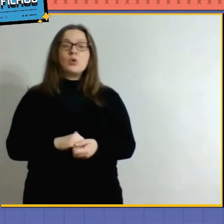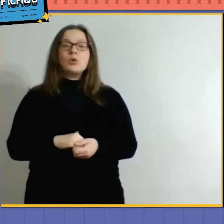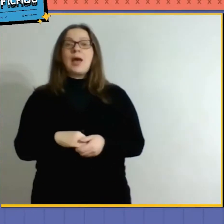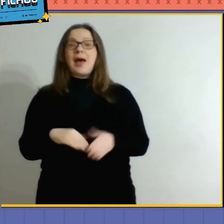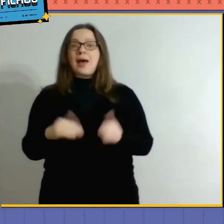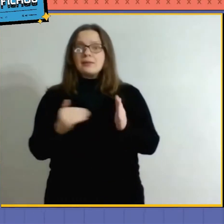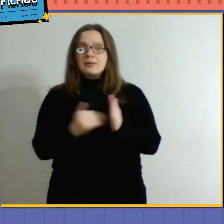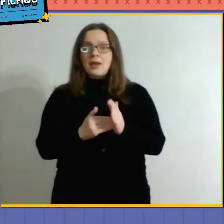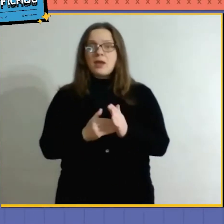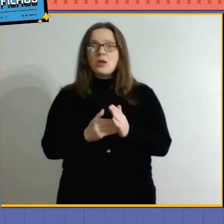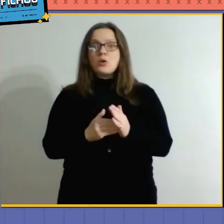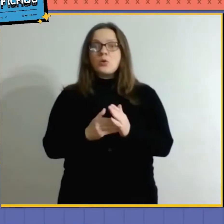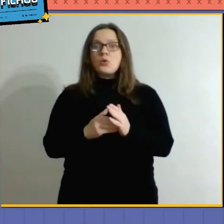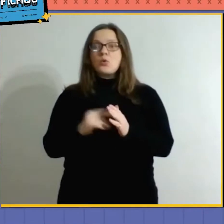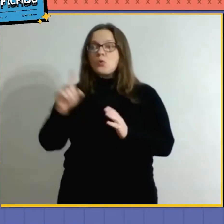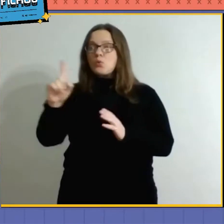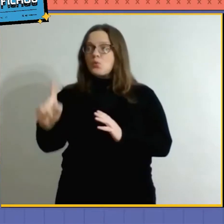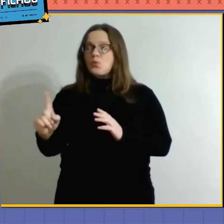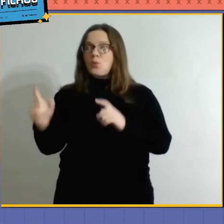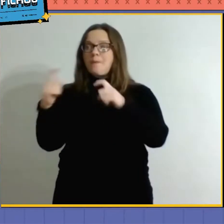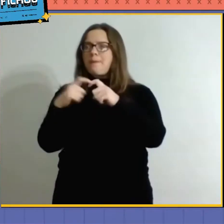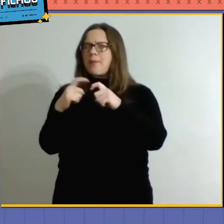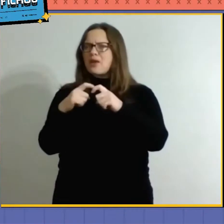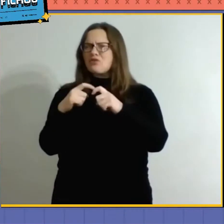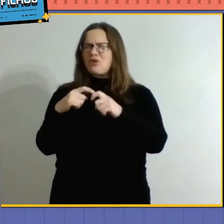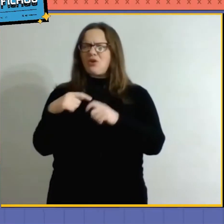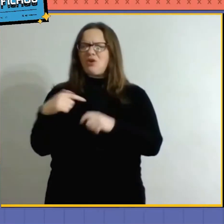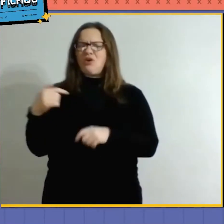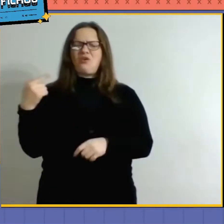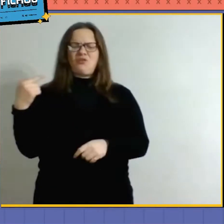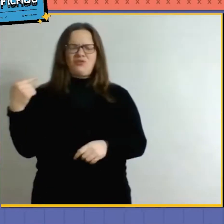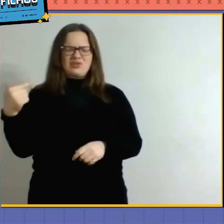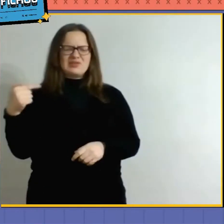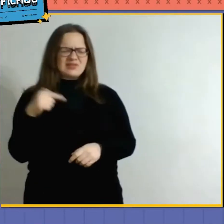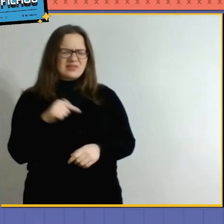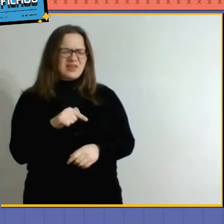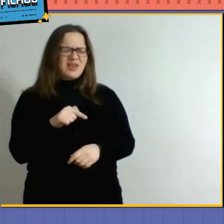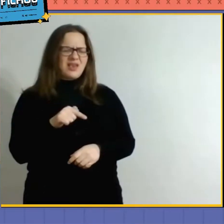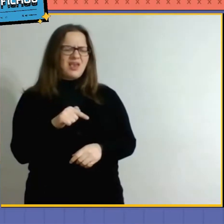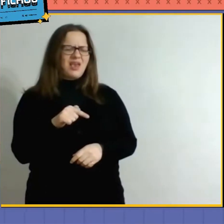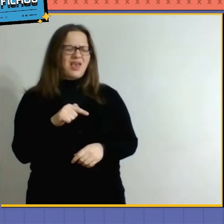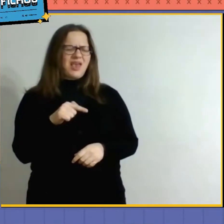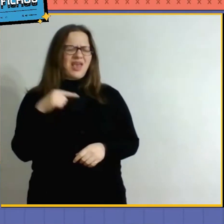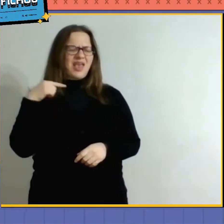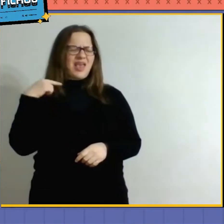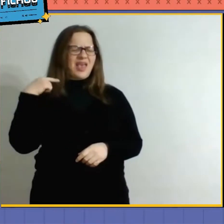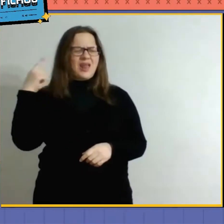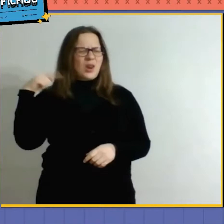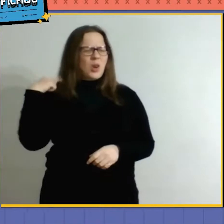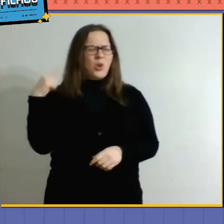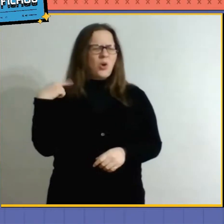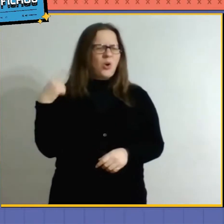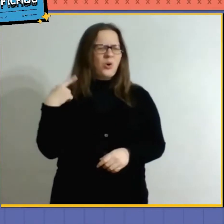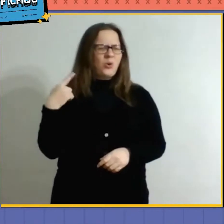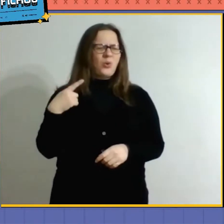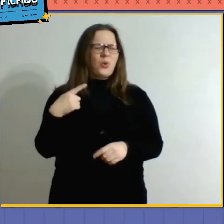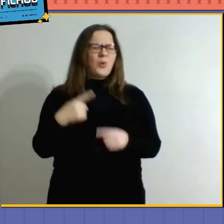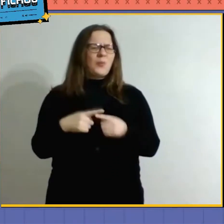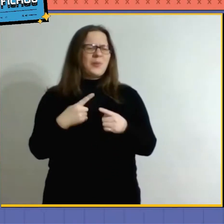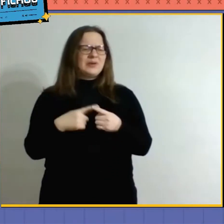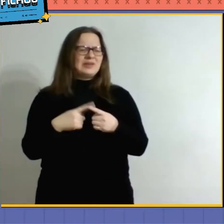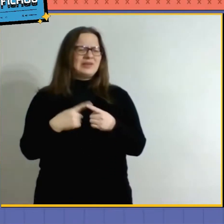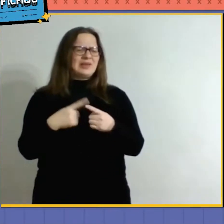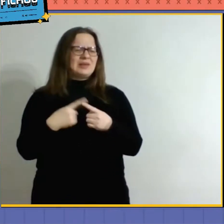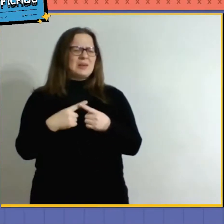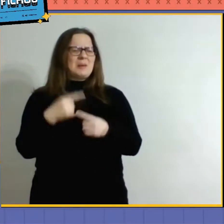até a classificar ele como louco achava que ele era louco por causa dos posicionamentos cristãos dele É mas